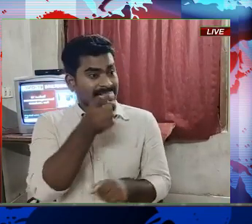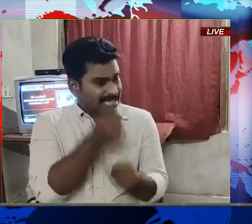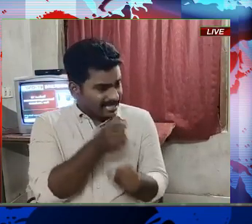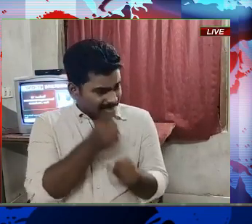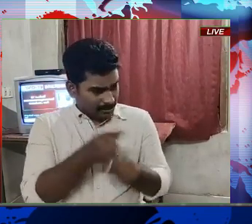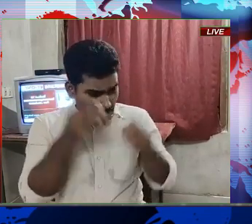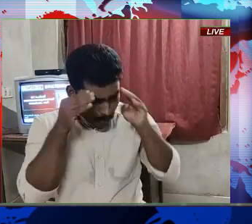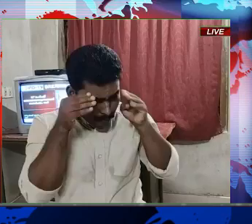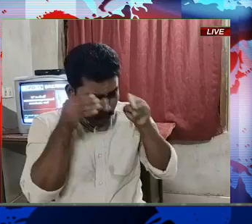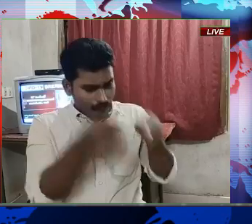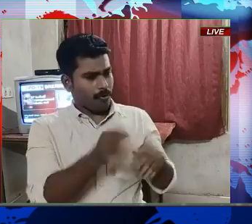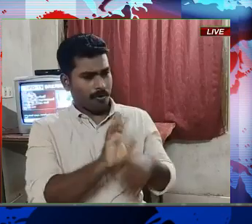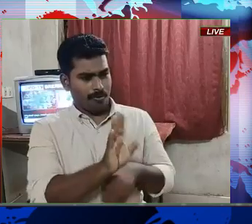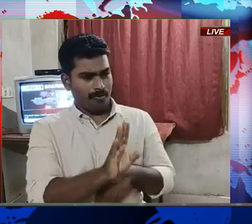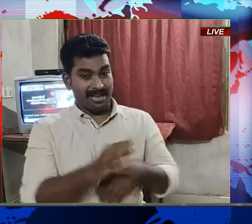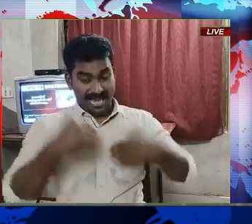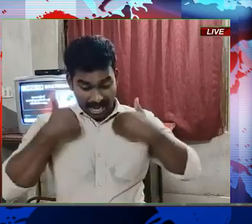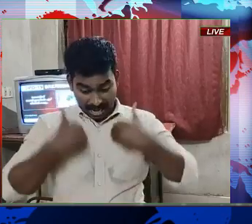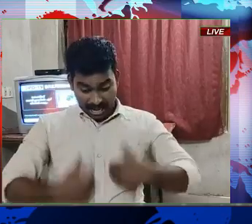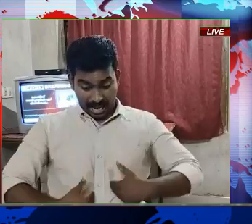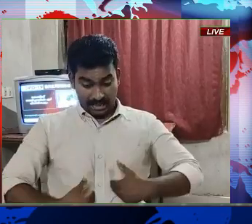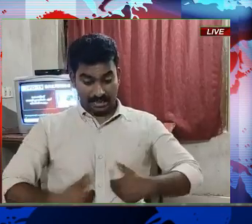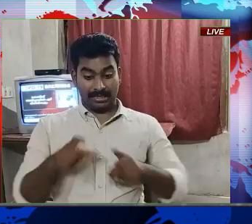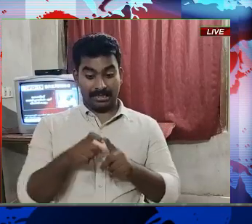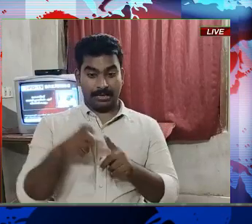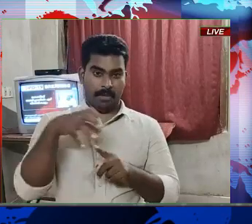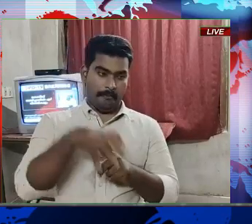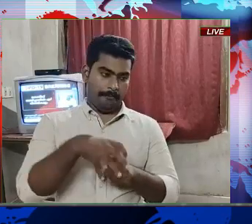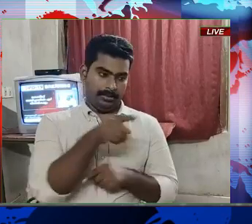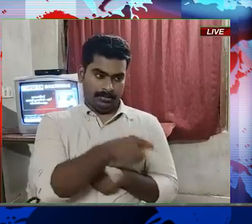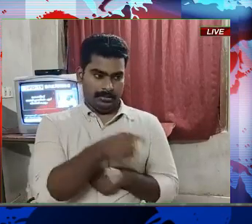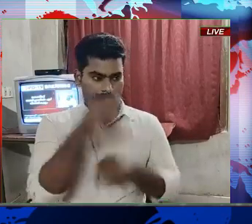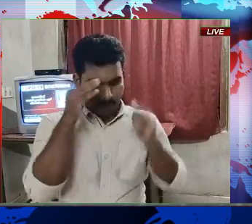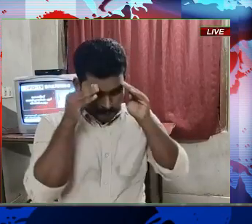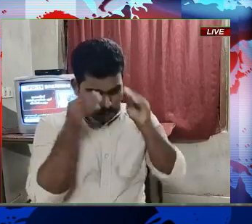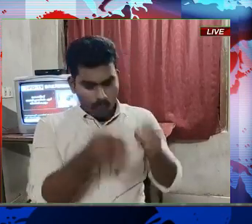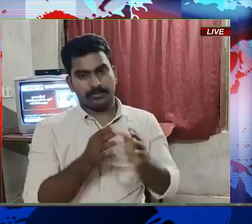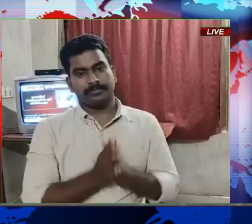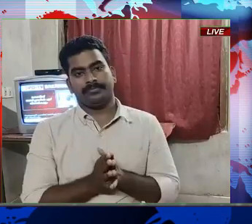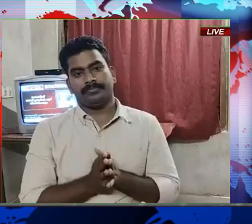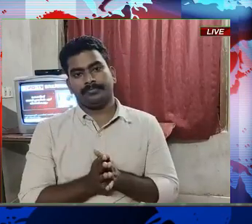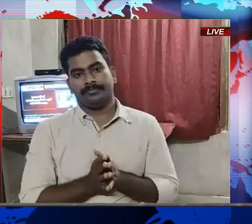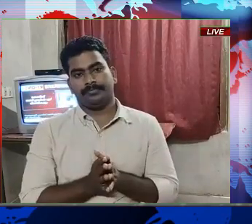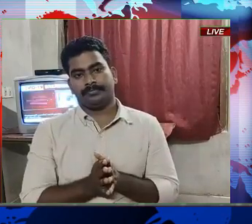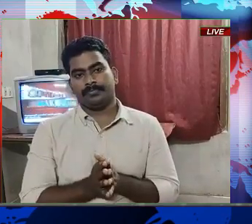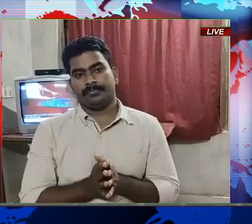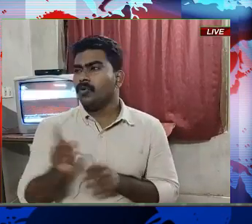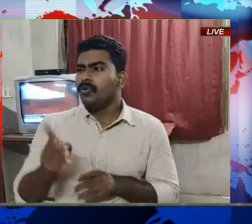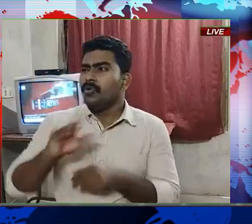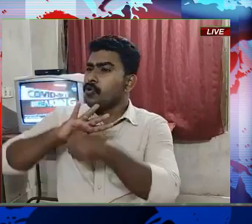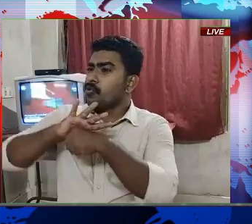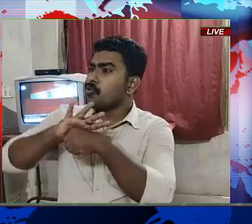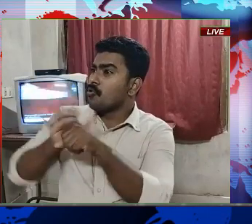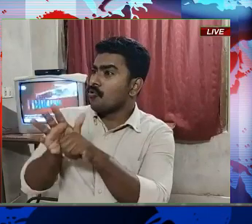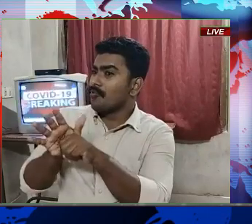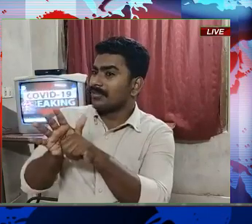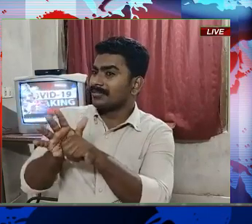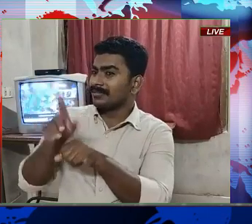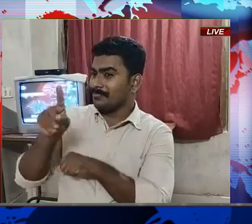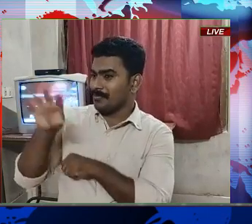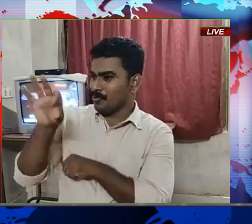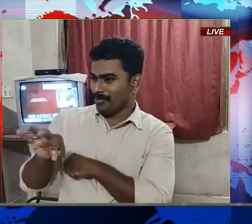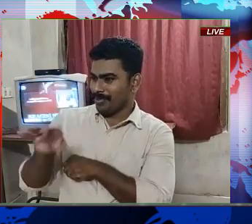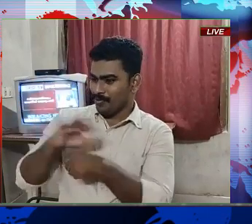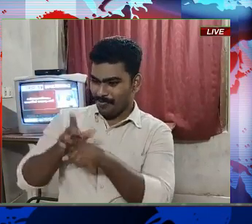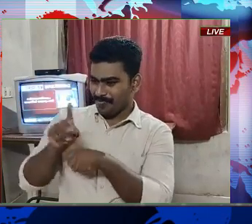പ്രതീക്ഷിക്കുന്നില്ല. അതുപോലെ ഈ തബ്ലീഗ് സമ്മേളനം നിയമവിരുദ്ധമായിരുന്നു, അത് കൂടി ശരിയായില്ല എന്നാണ് ഗവർണർ